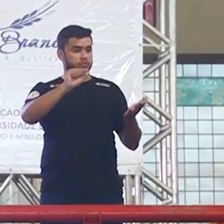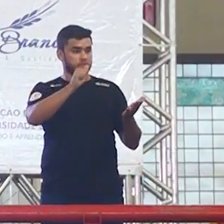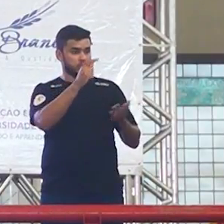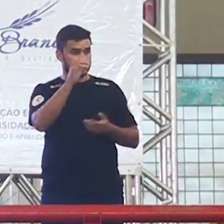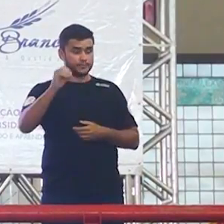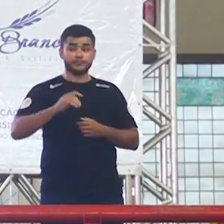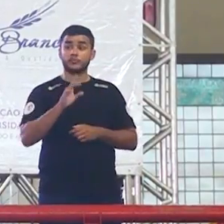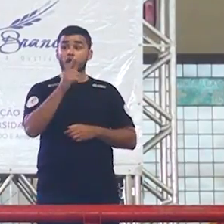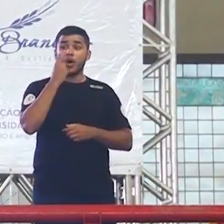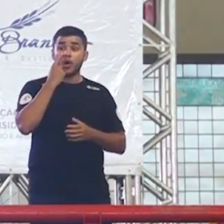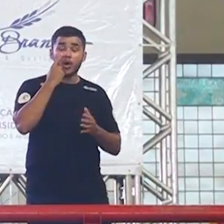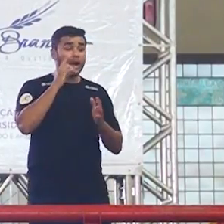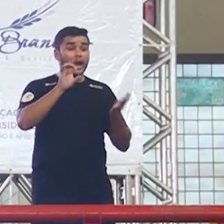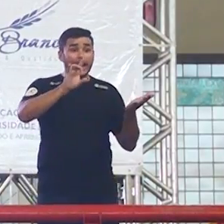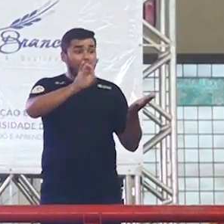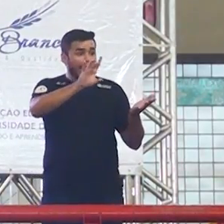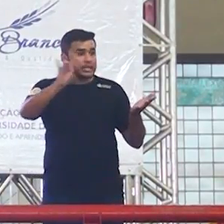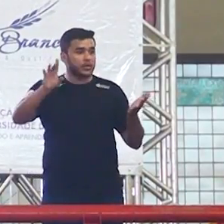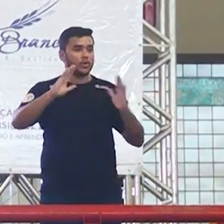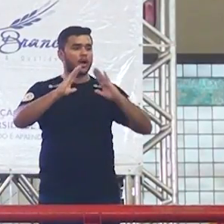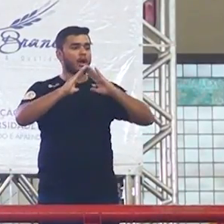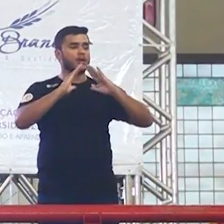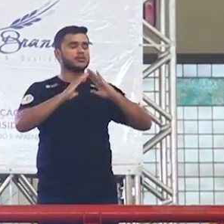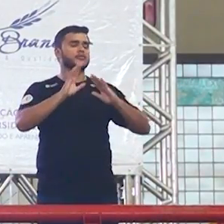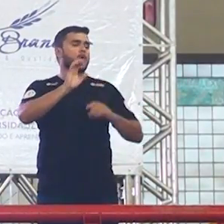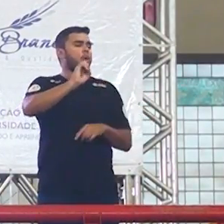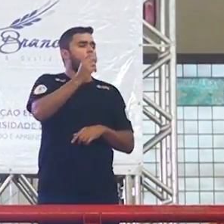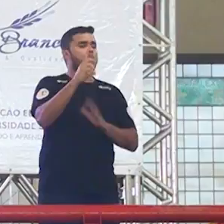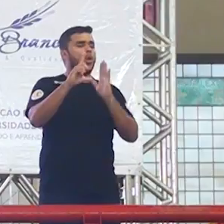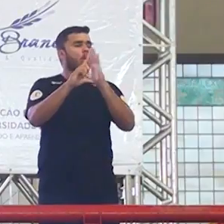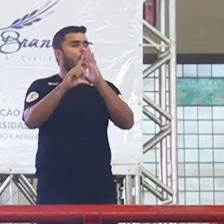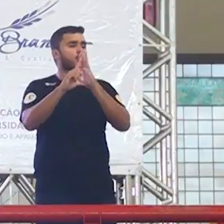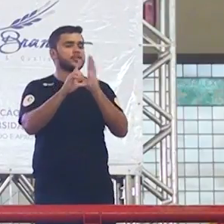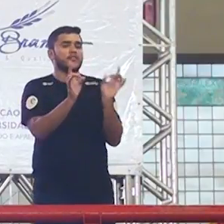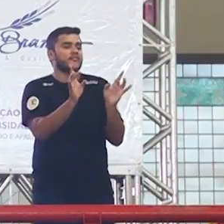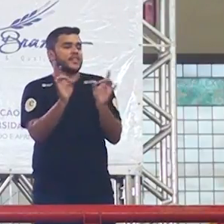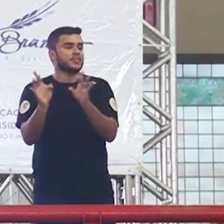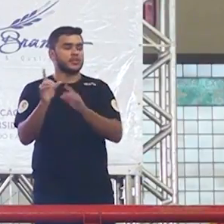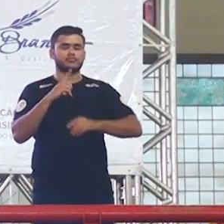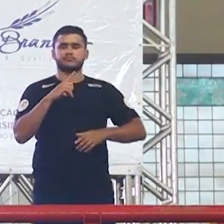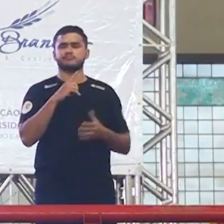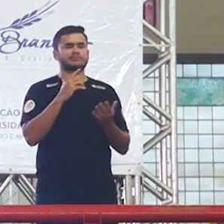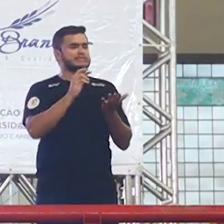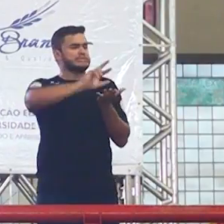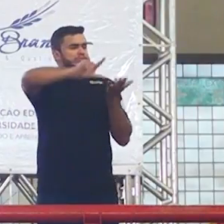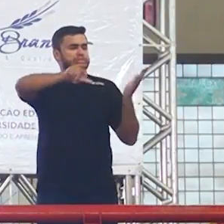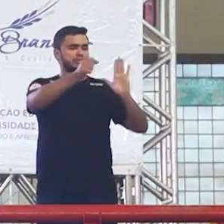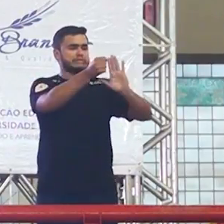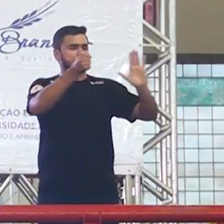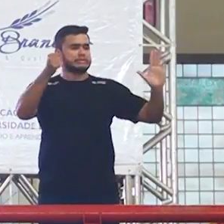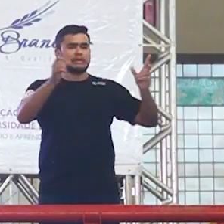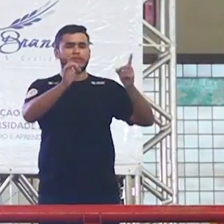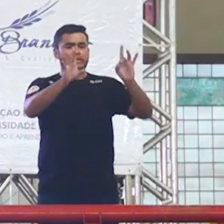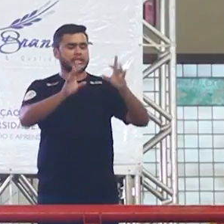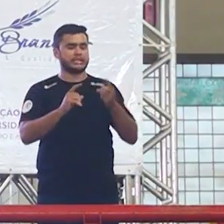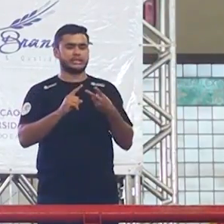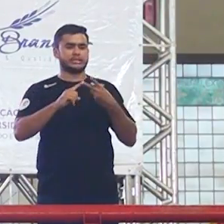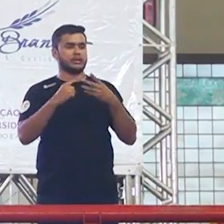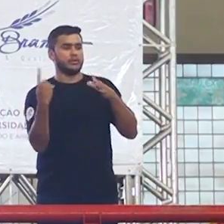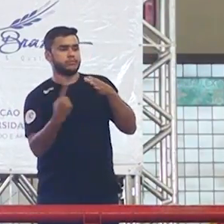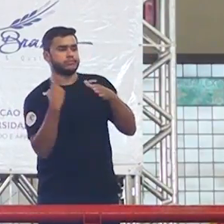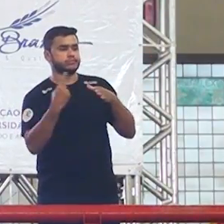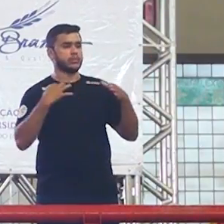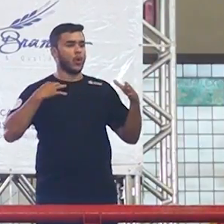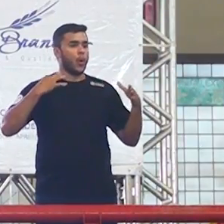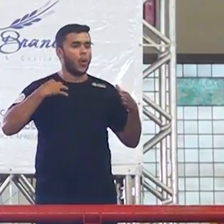0,1 ampere. Pessoal, nós temos nessa loja vários aparelhos. Cada aparelho